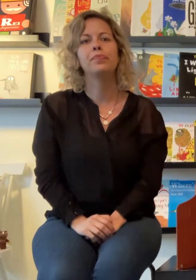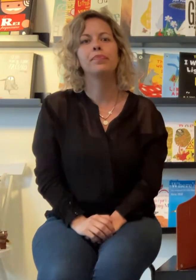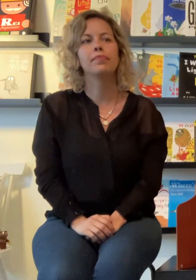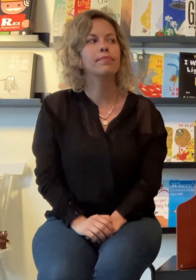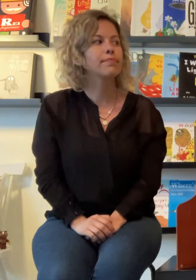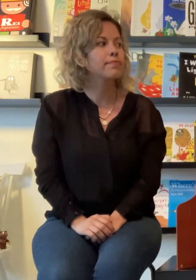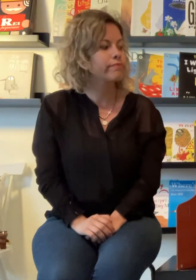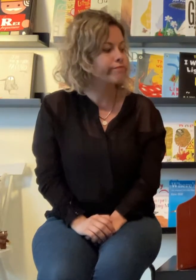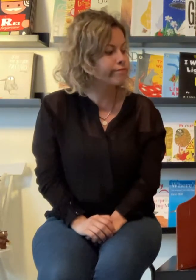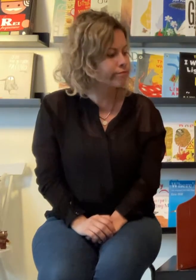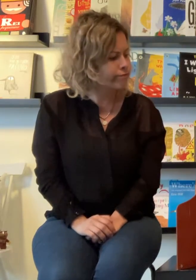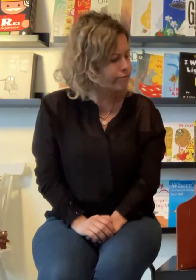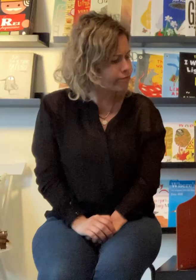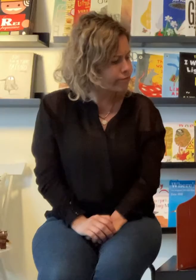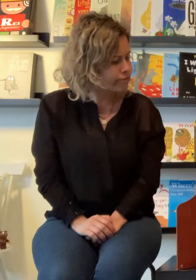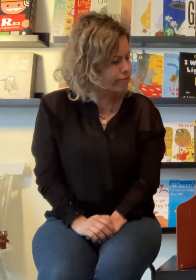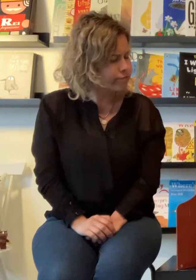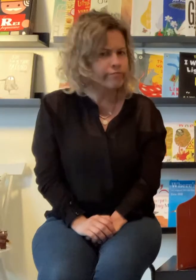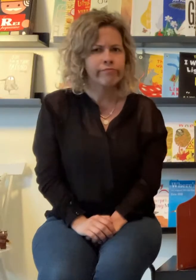que é que se passa aqui?